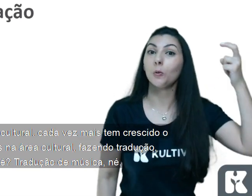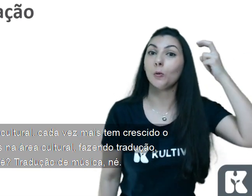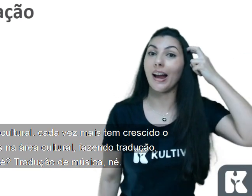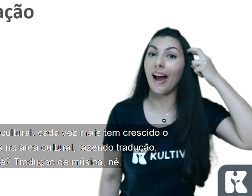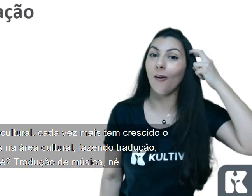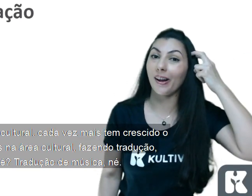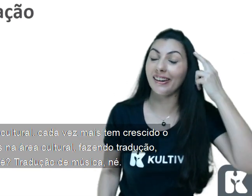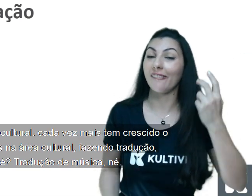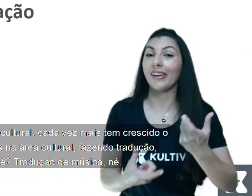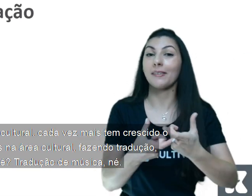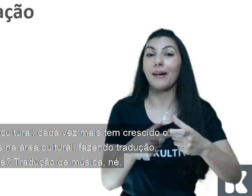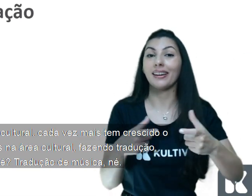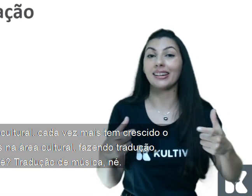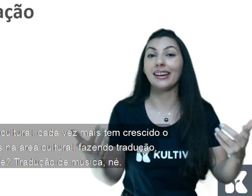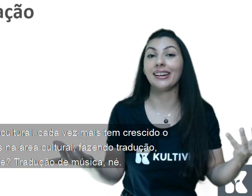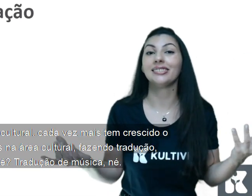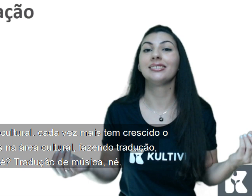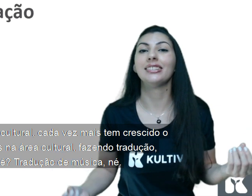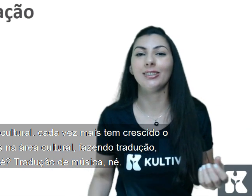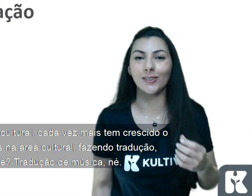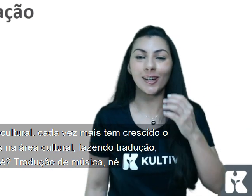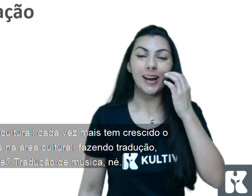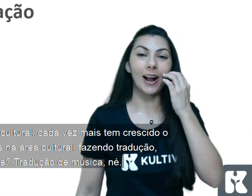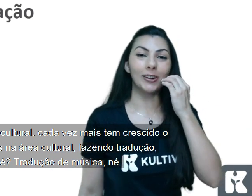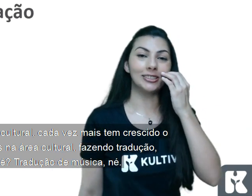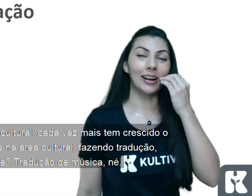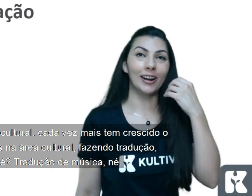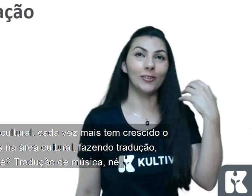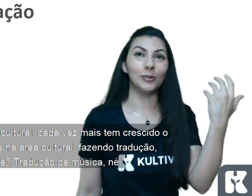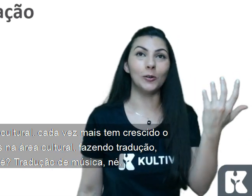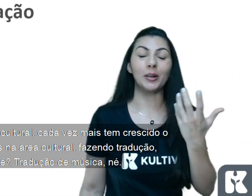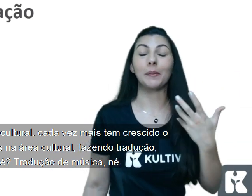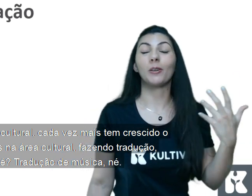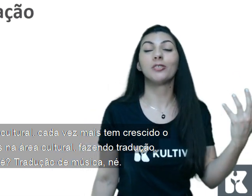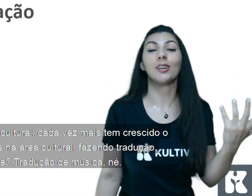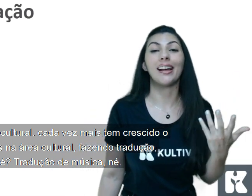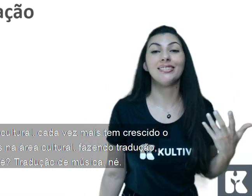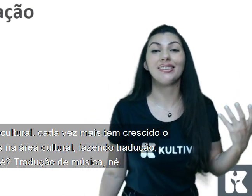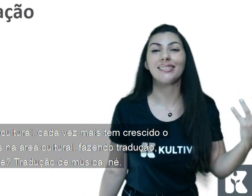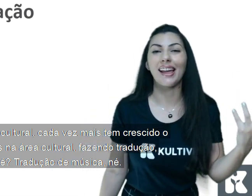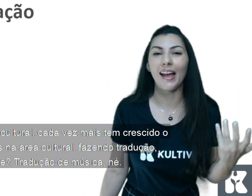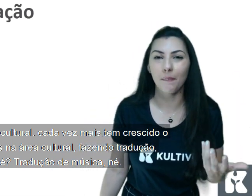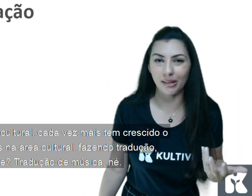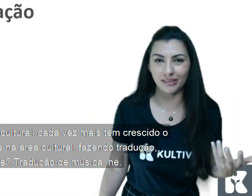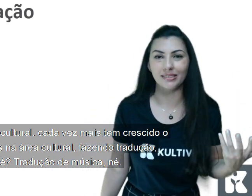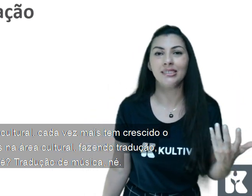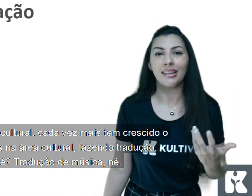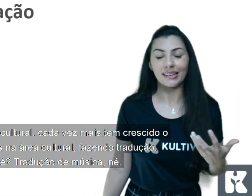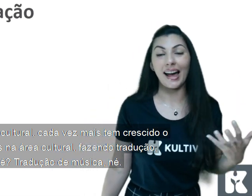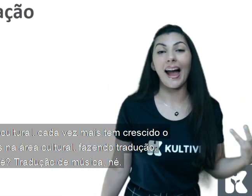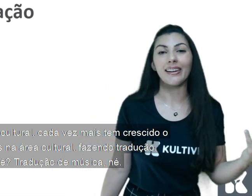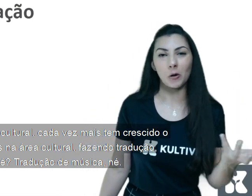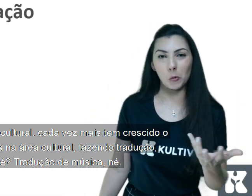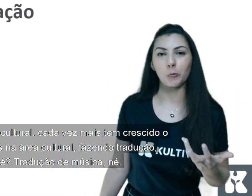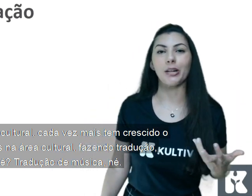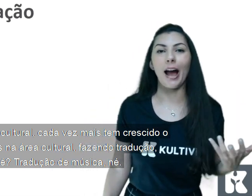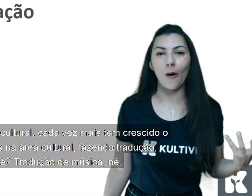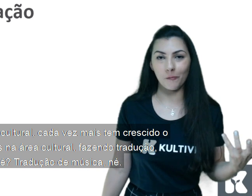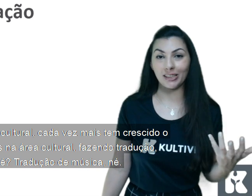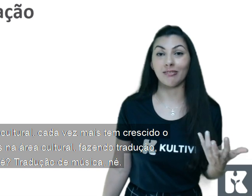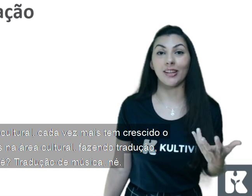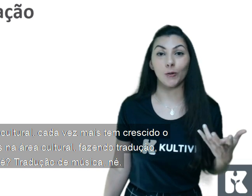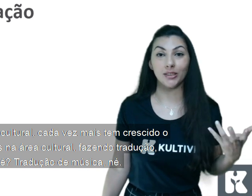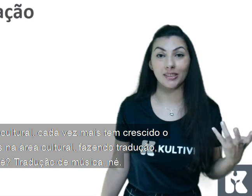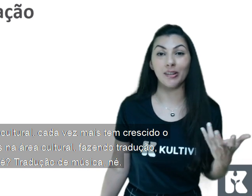área cultural. Cada vez mais tem crescido o número de profissionais intérpretes na área